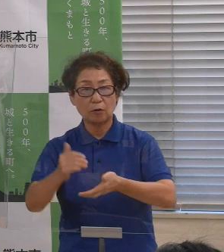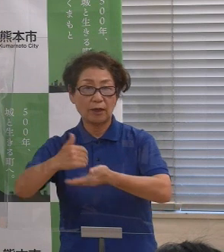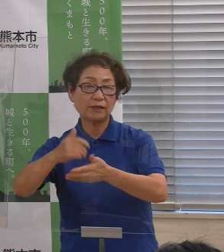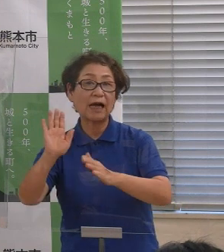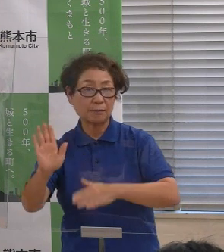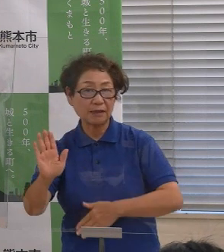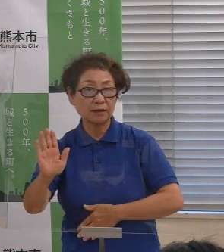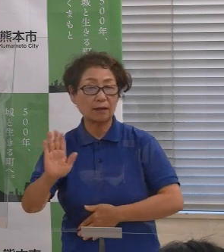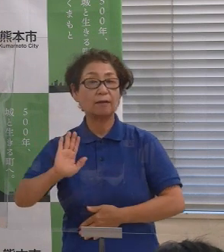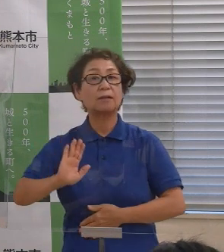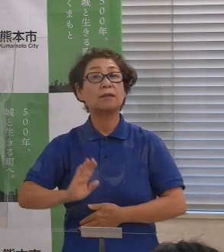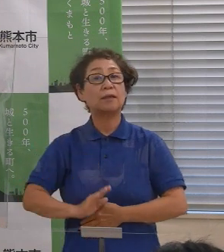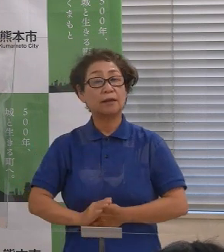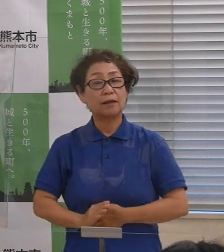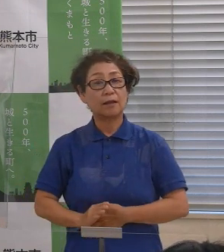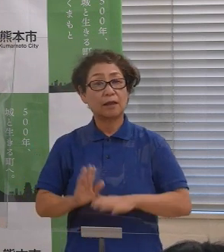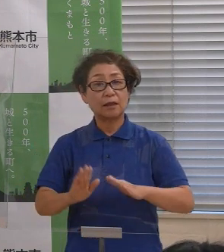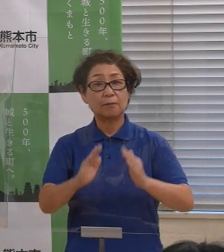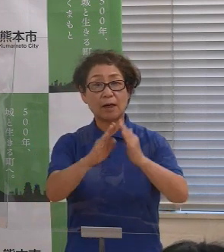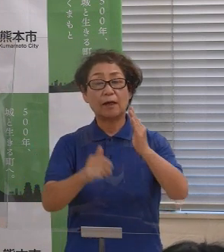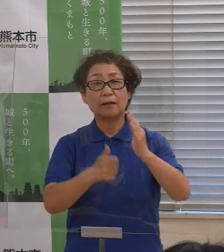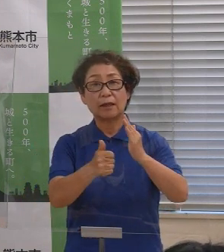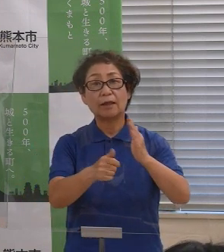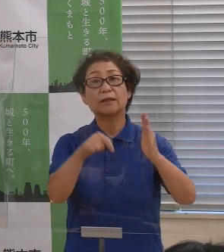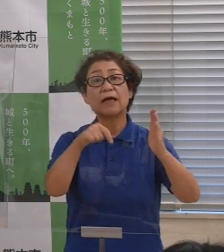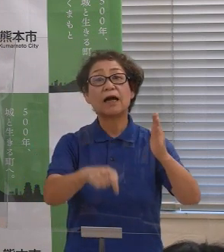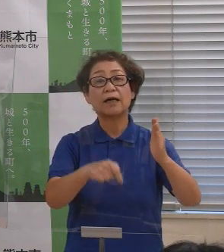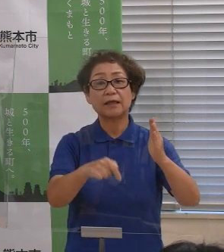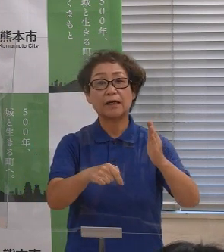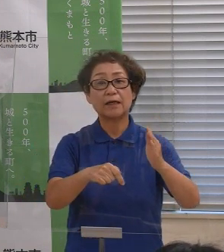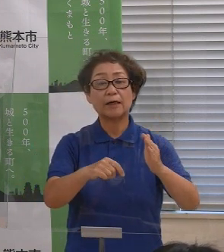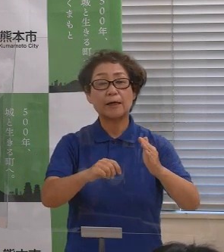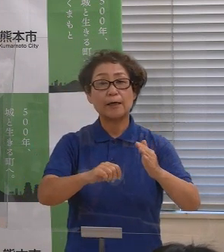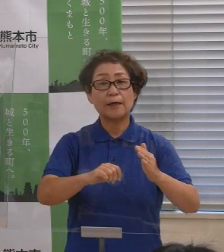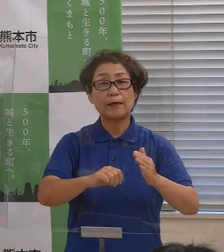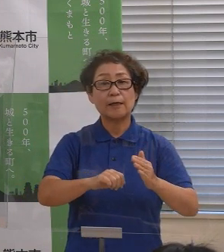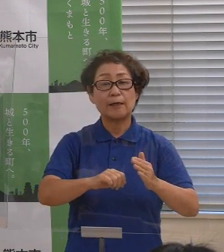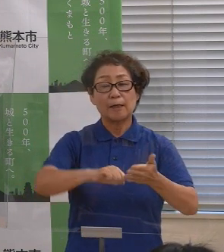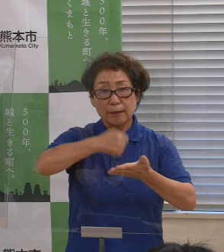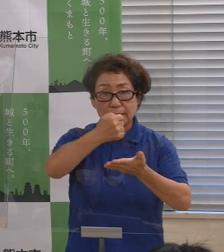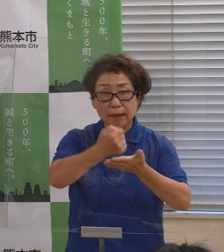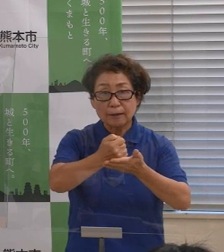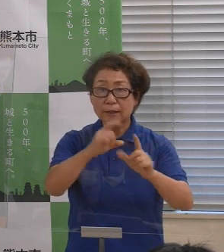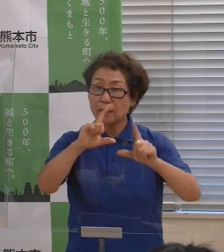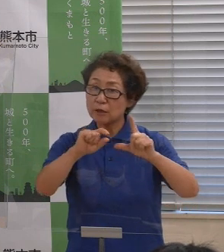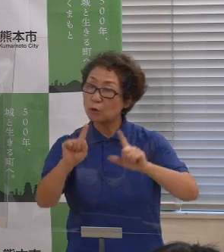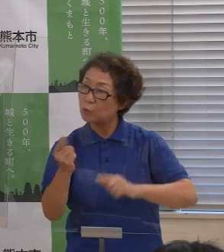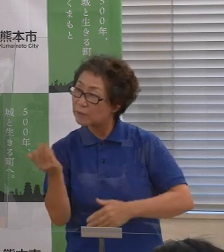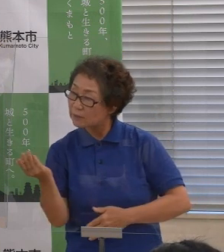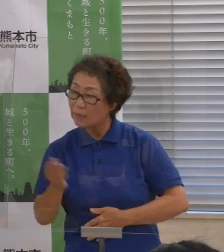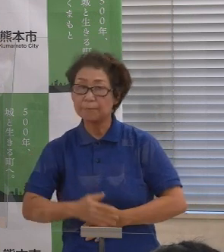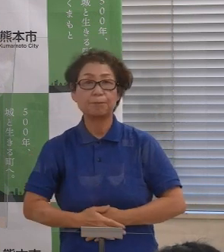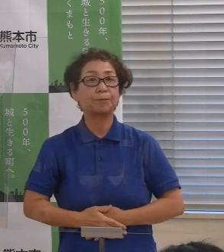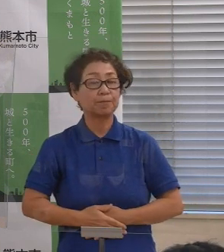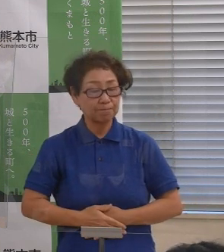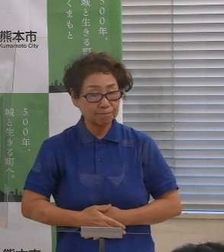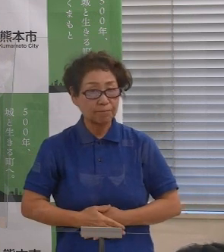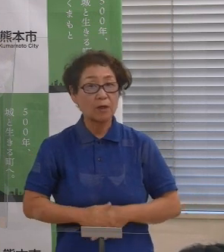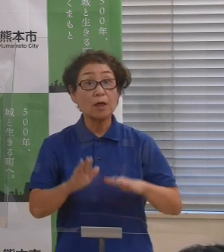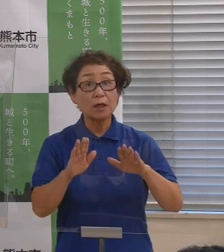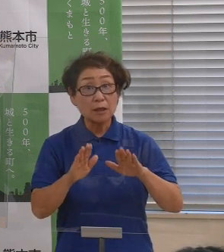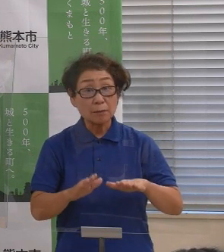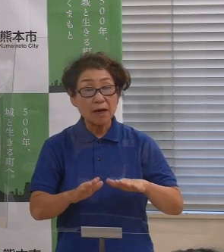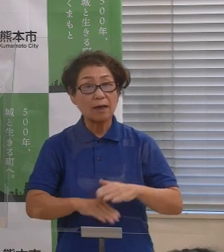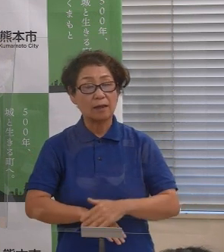現状その、訪問した中での達成率とかっていうのはどうでしょうか。 はい、まあ、今です